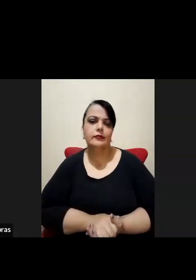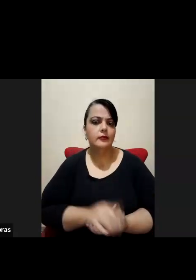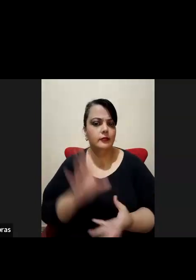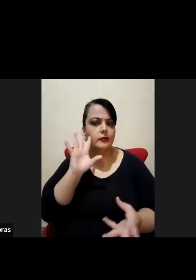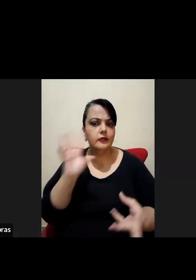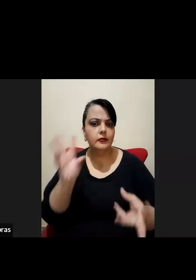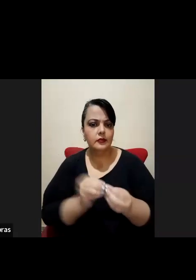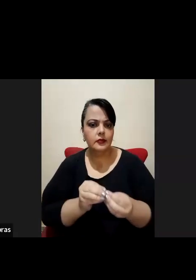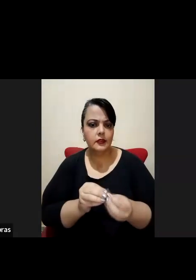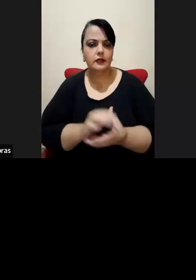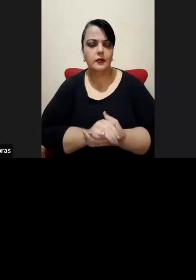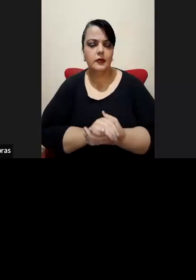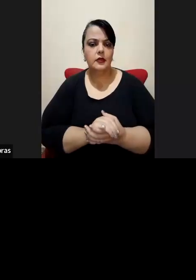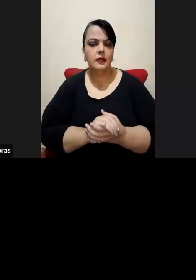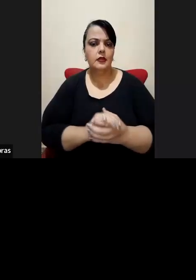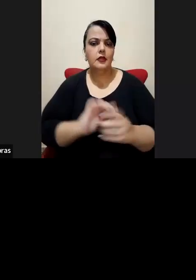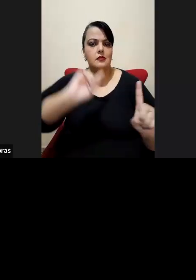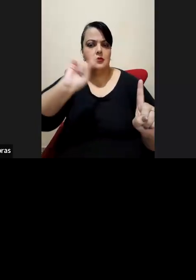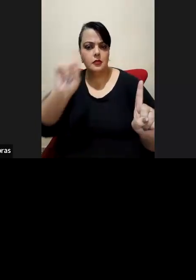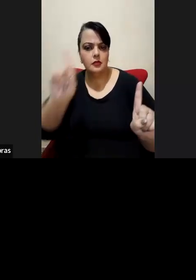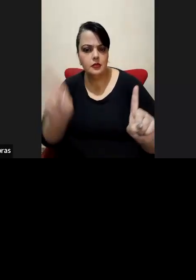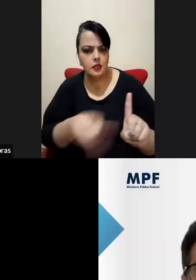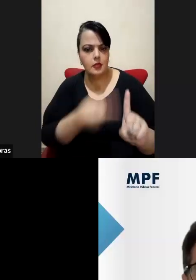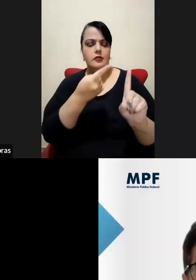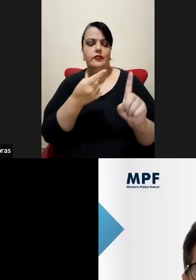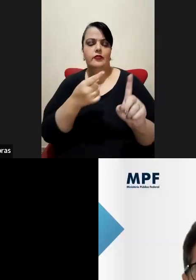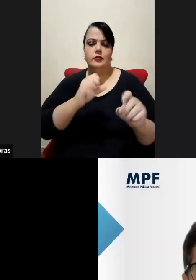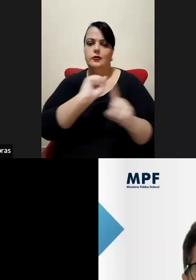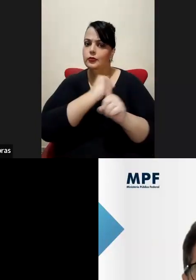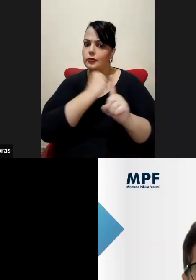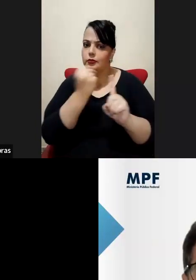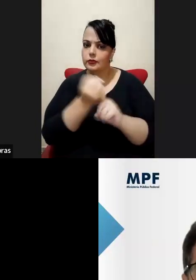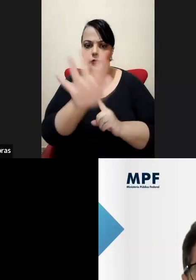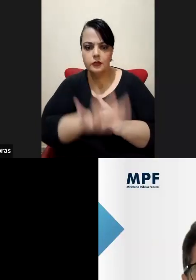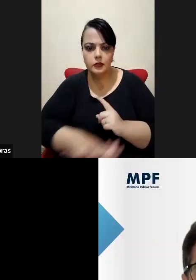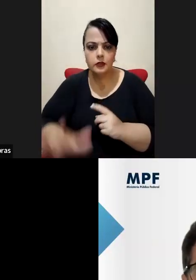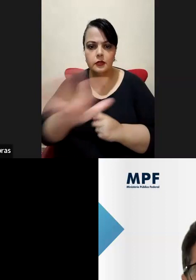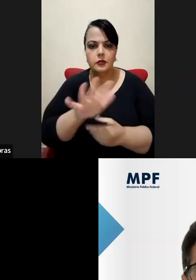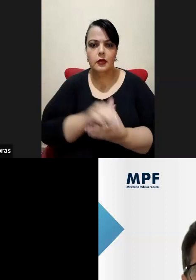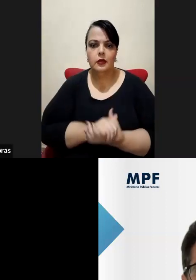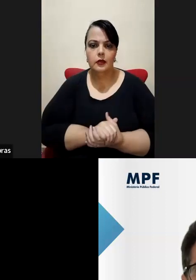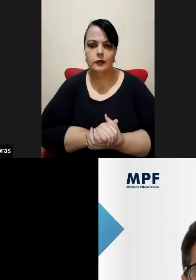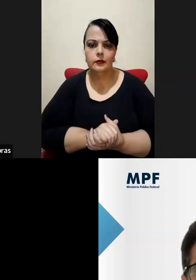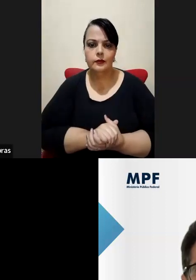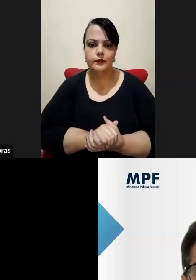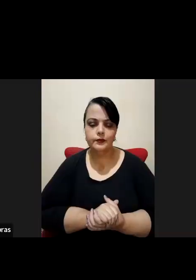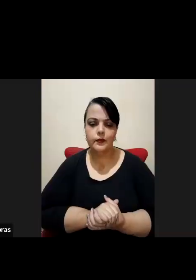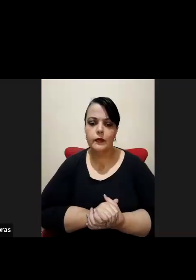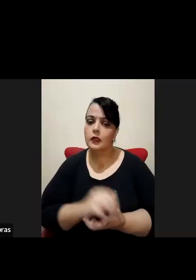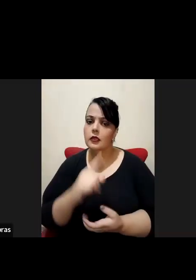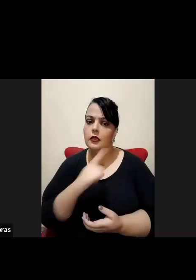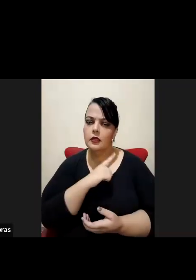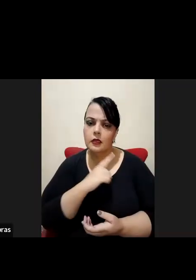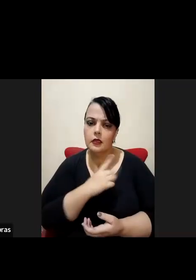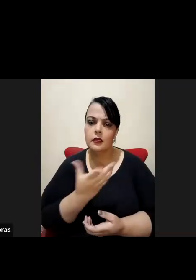esse desafio social da inserção. No contexto contemporâneo, isso fica ainda